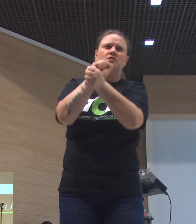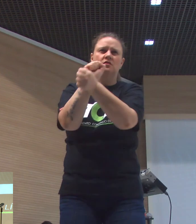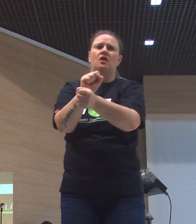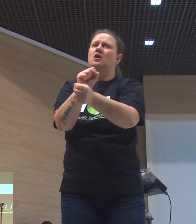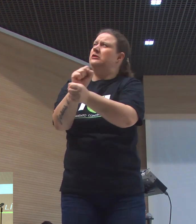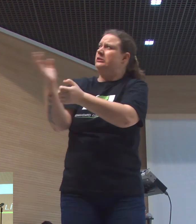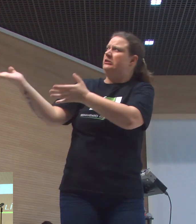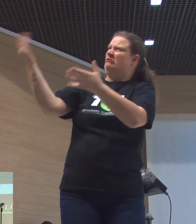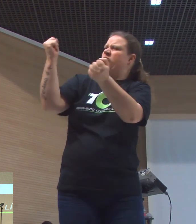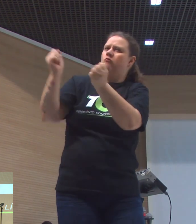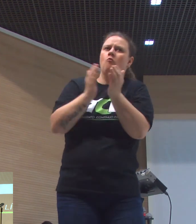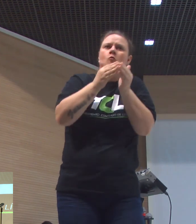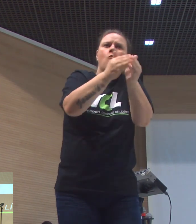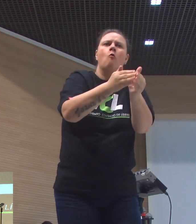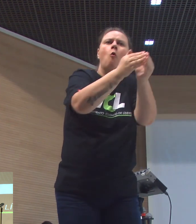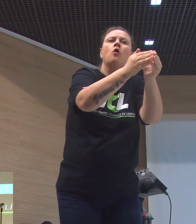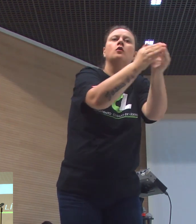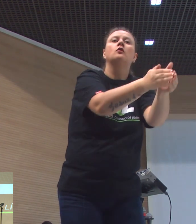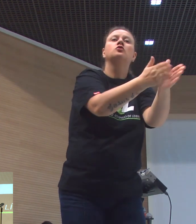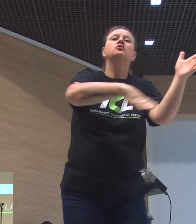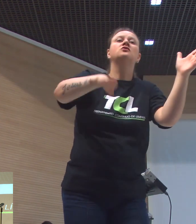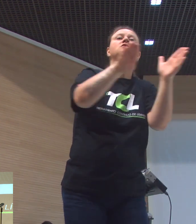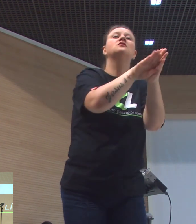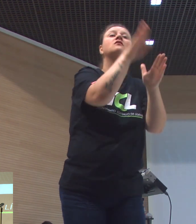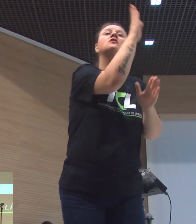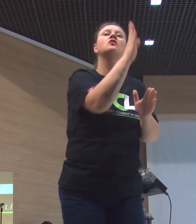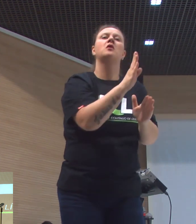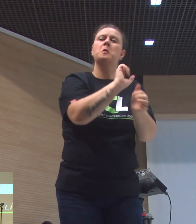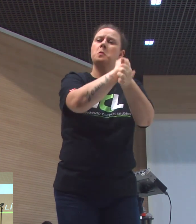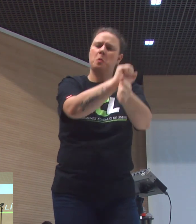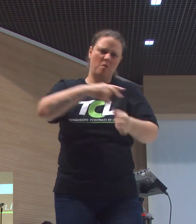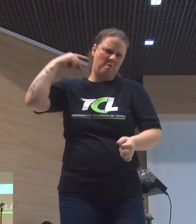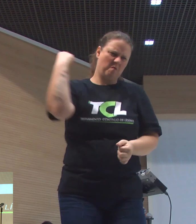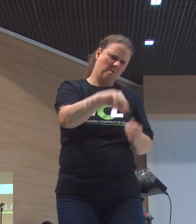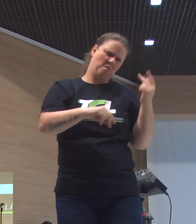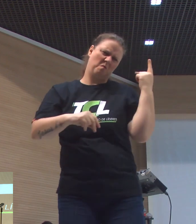de exploração do outro,